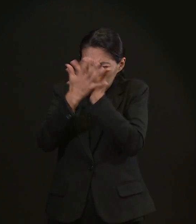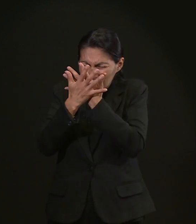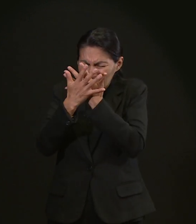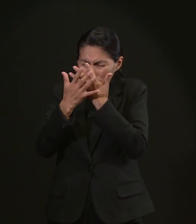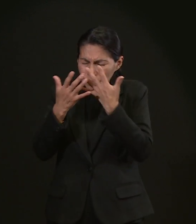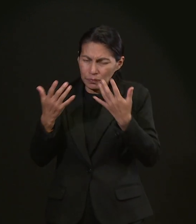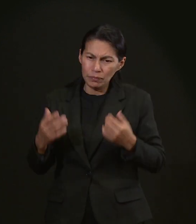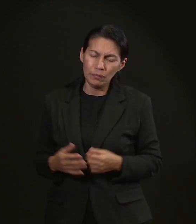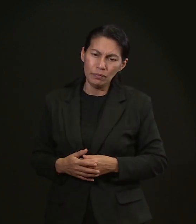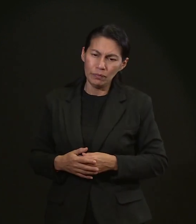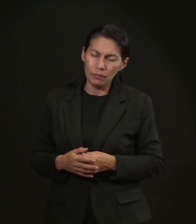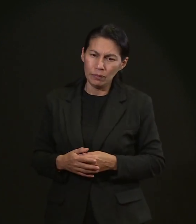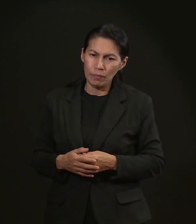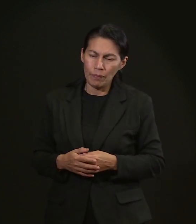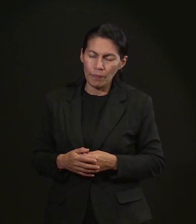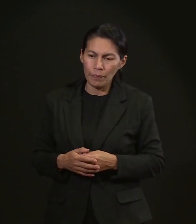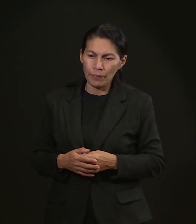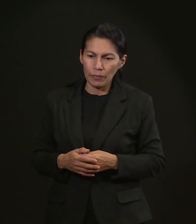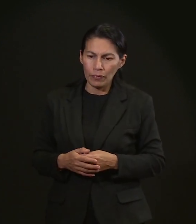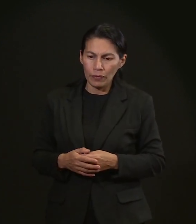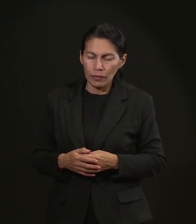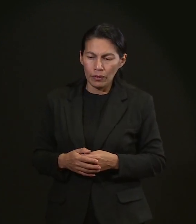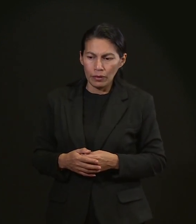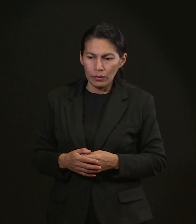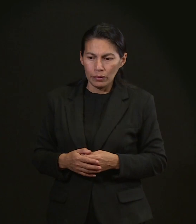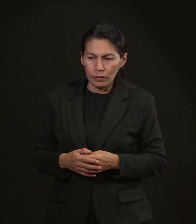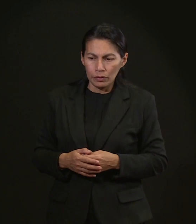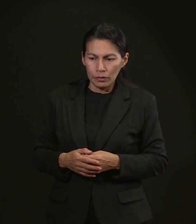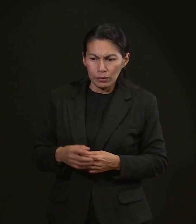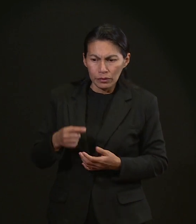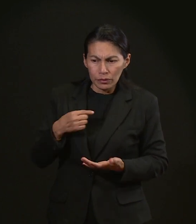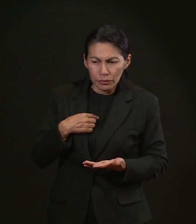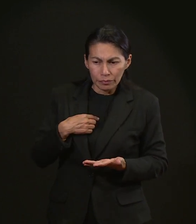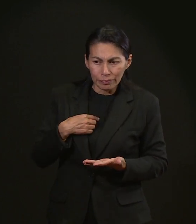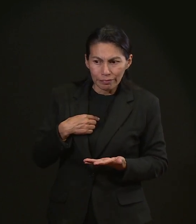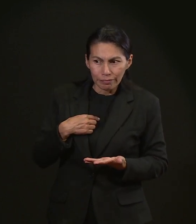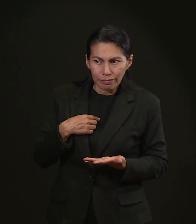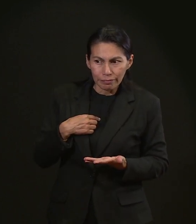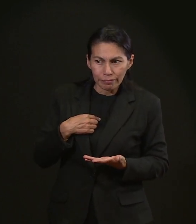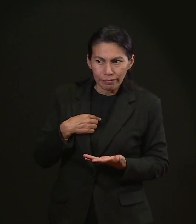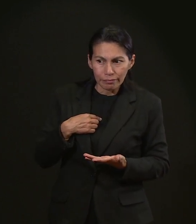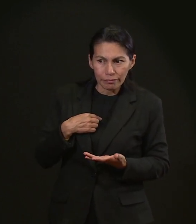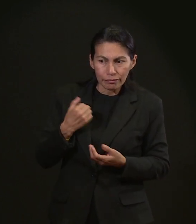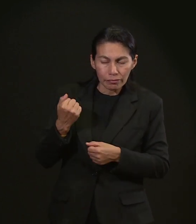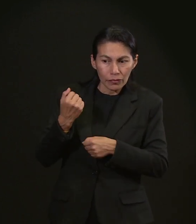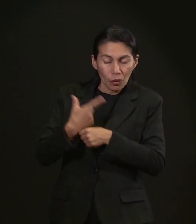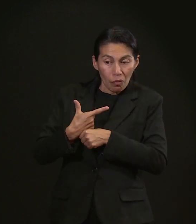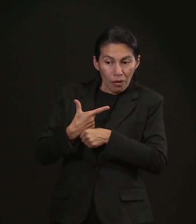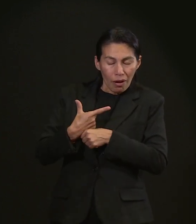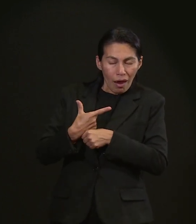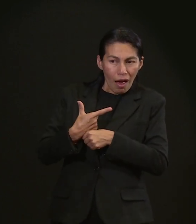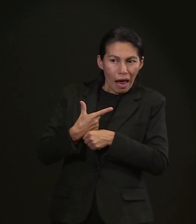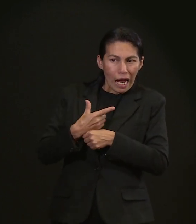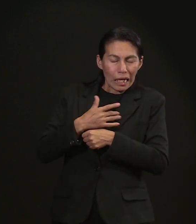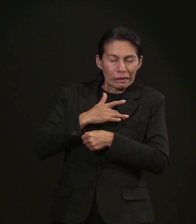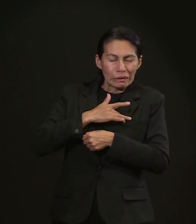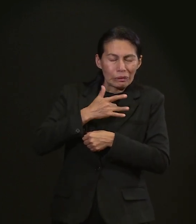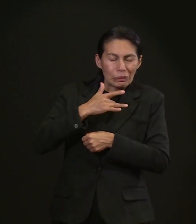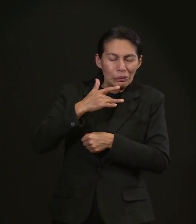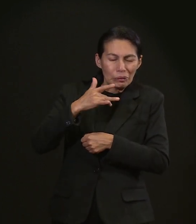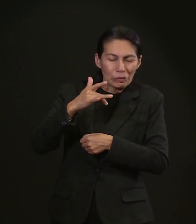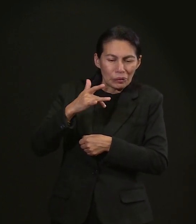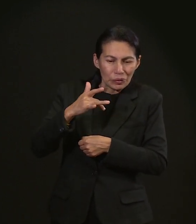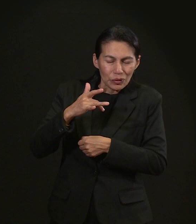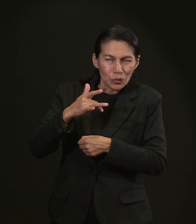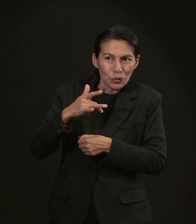estaba muy confundida porque resulta de que pues yo me di cuenta que yo ya me había enamorado de